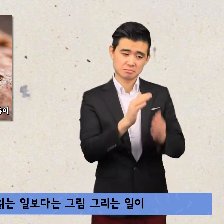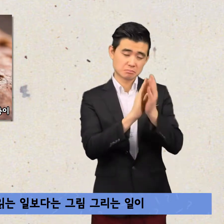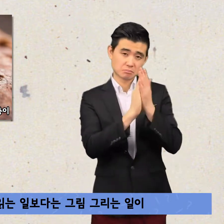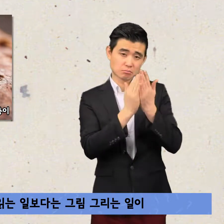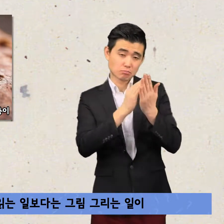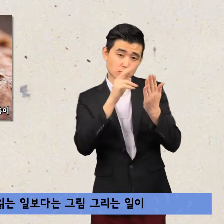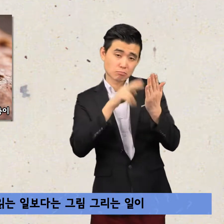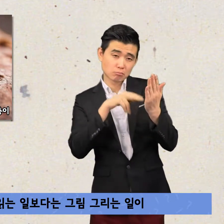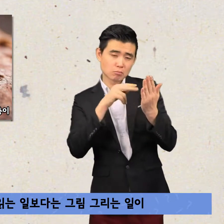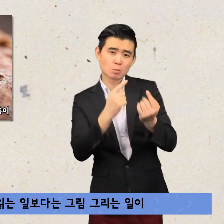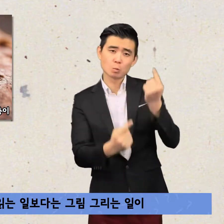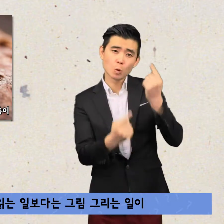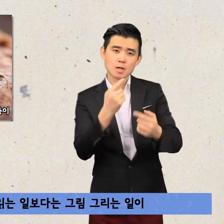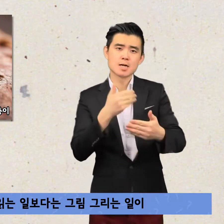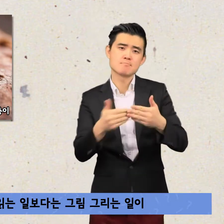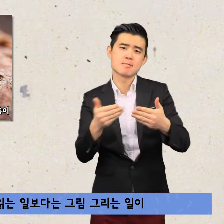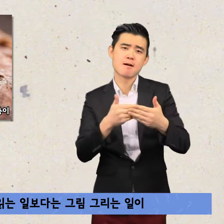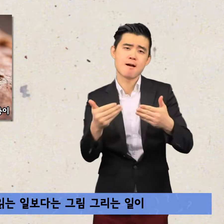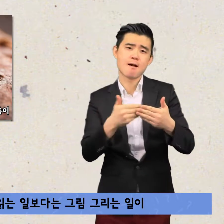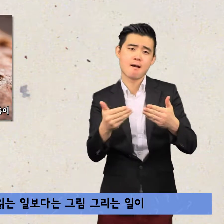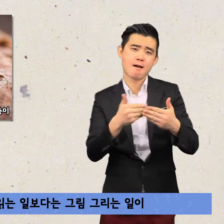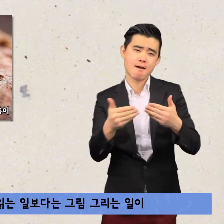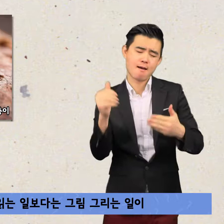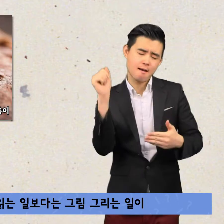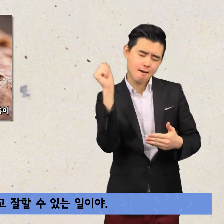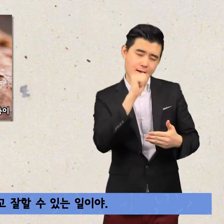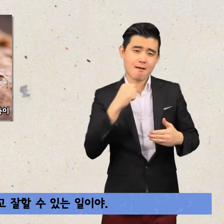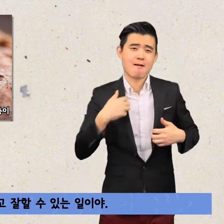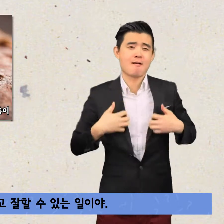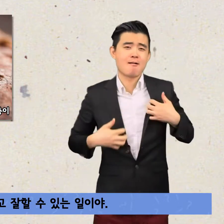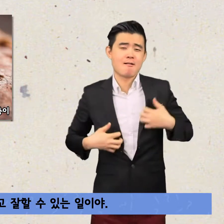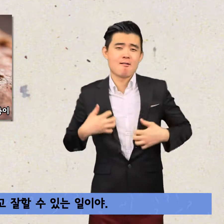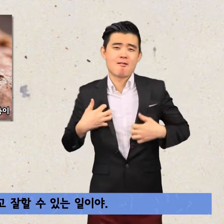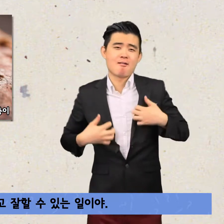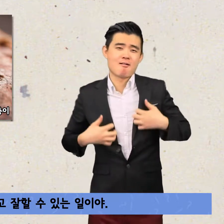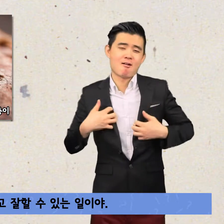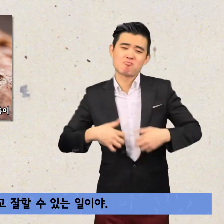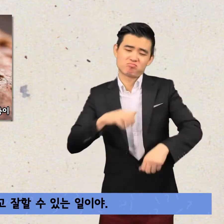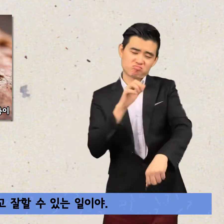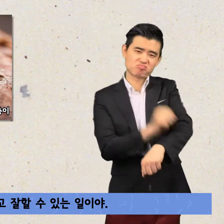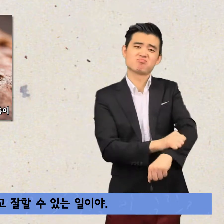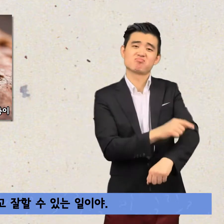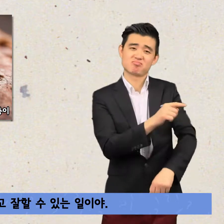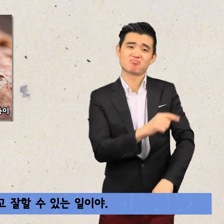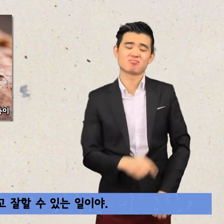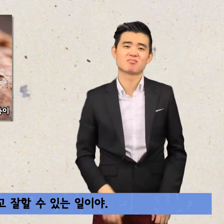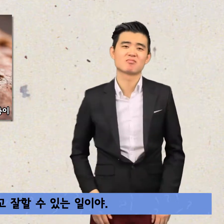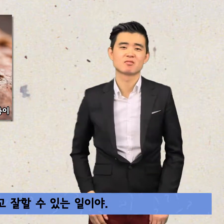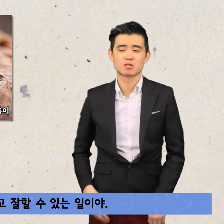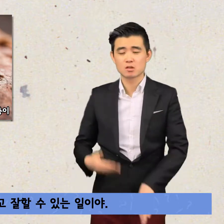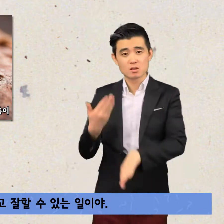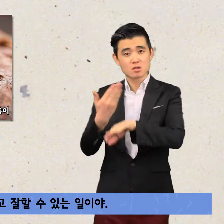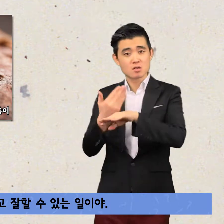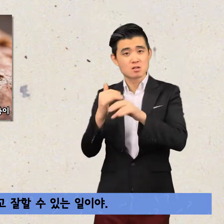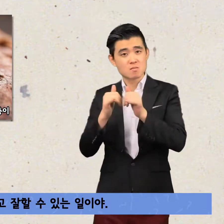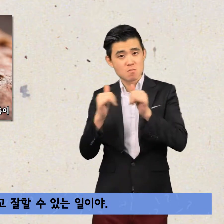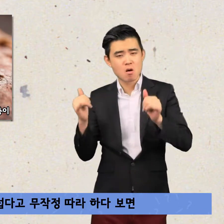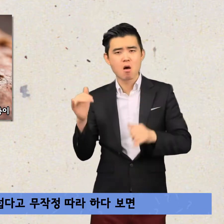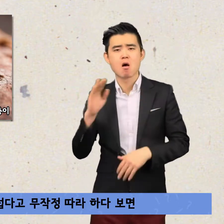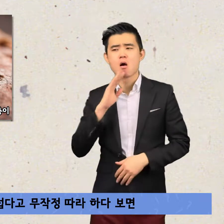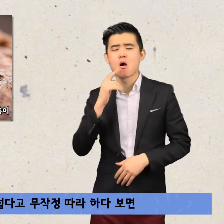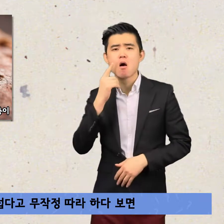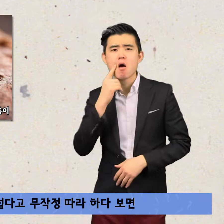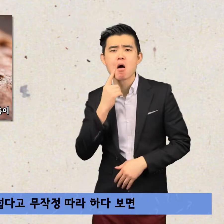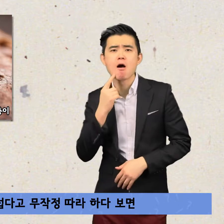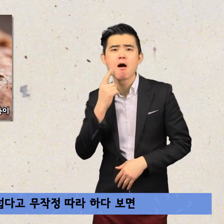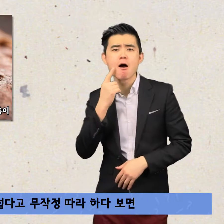정민이에게는 책 읽는 일보다는 그림 그리는 일이 훨씬 즐겁고 잘할 수 있는 일이야.